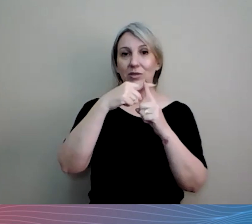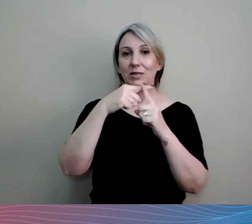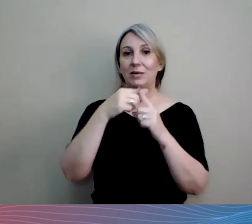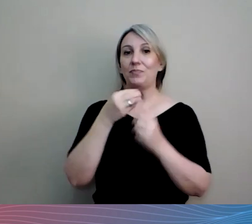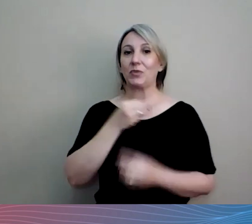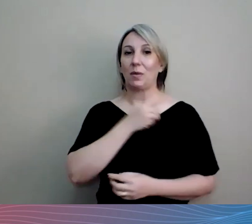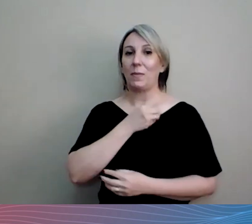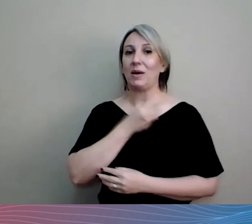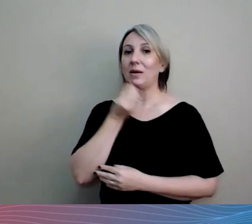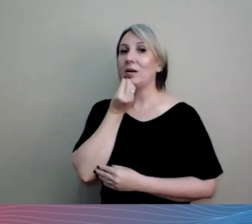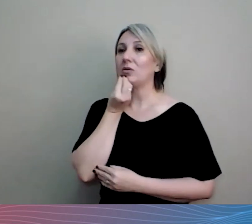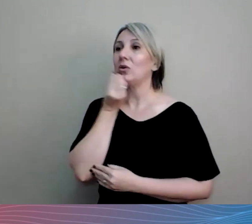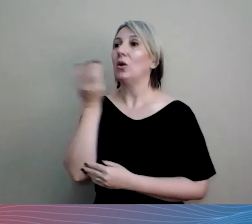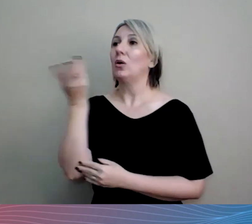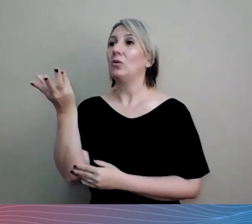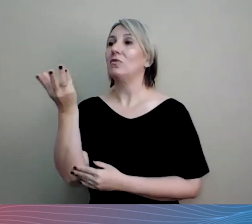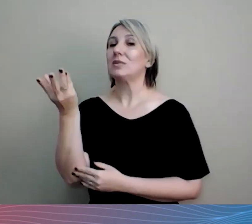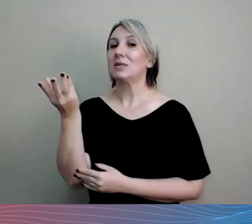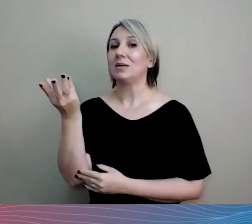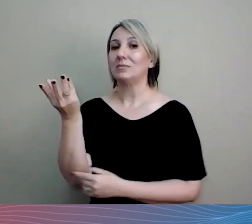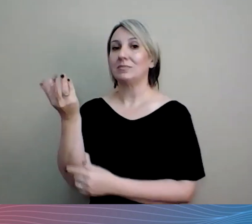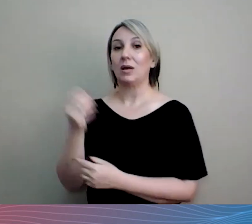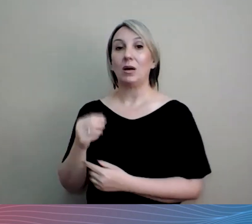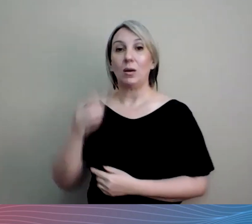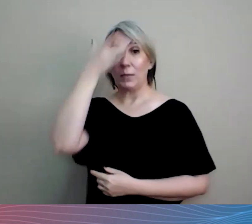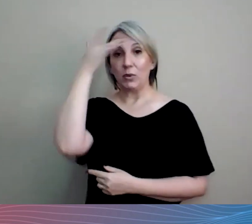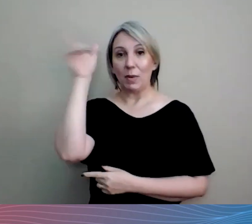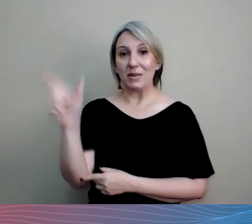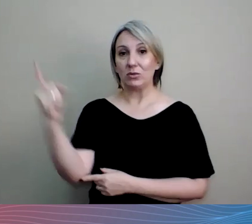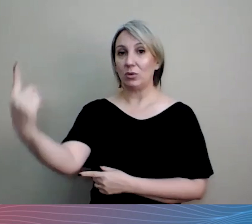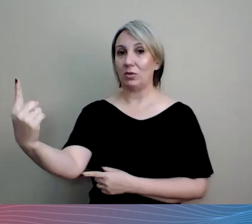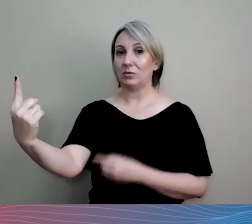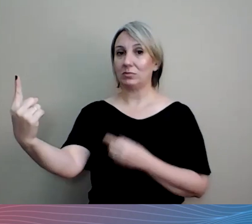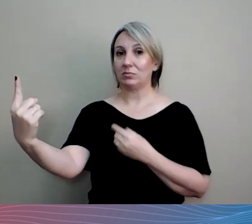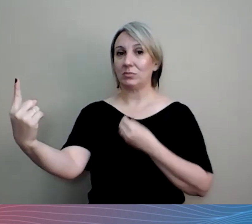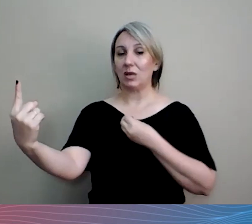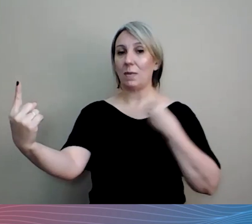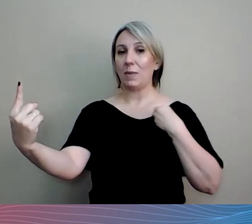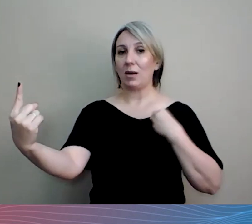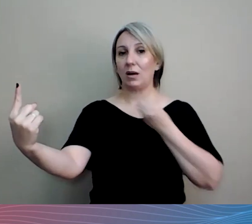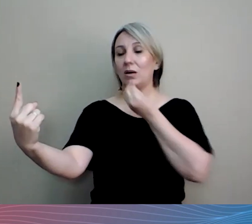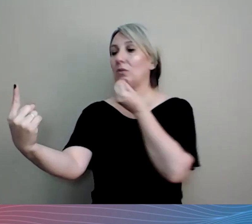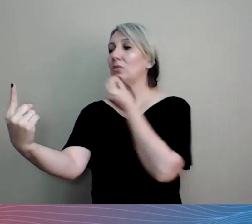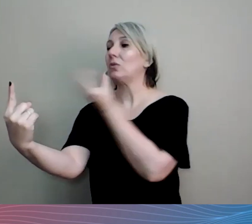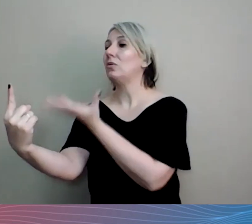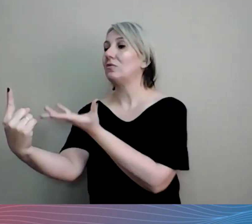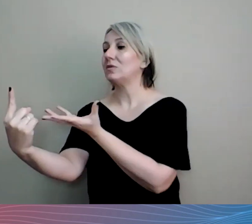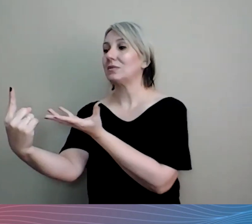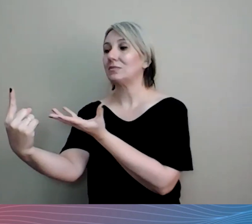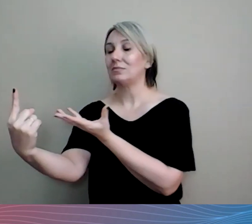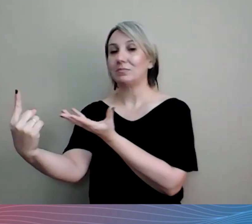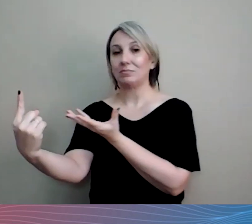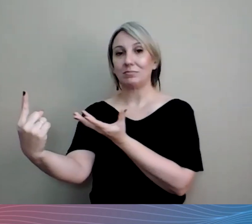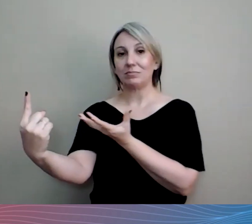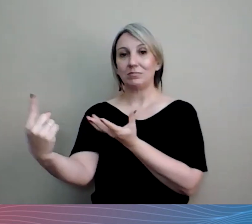pecar, ele possa absolver-me, né? E eu ficar em paz e continuar a minha vidinha. Irmãos, é a mesma coisa com os